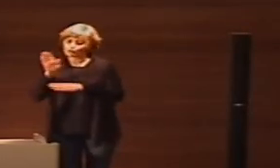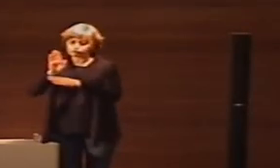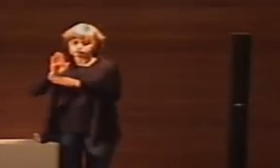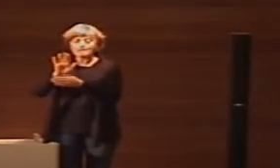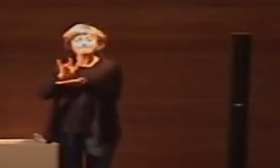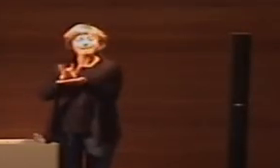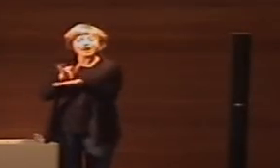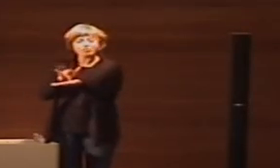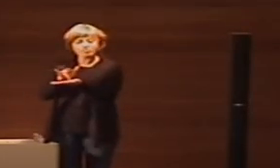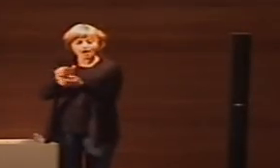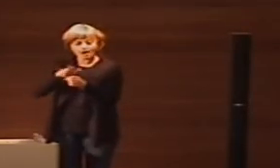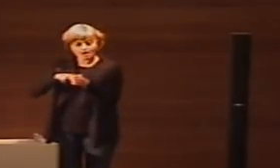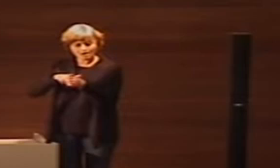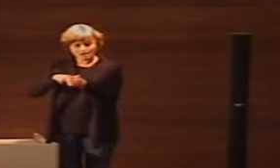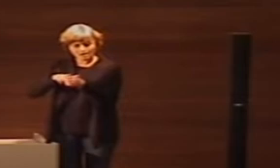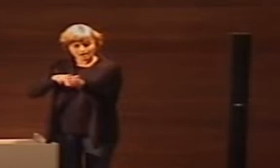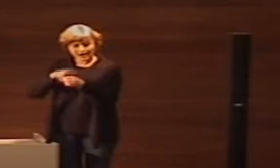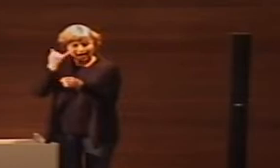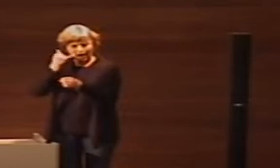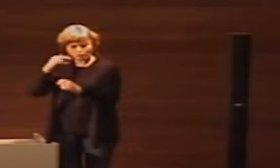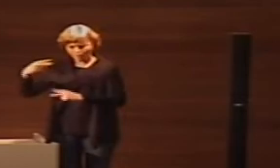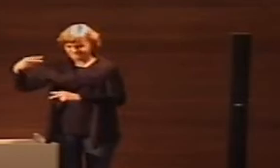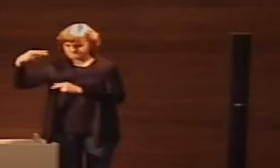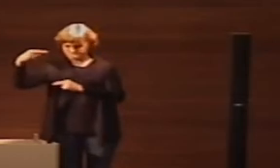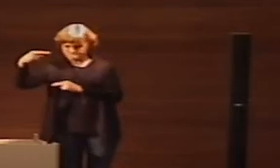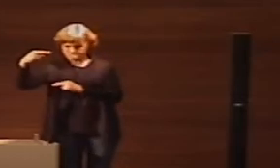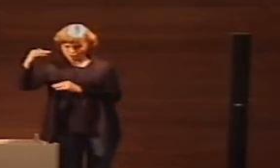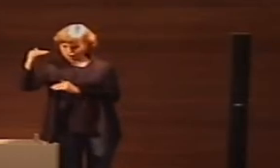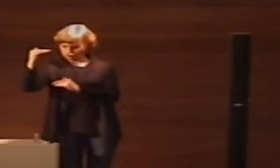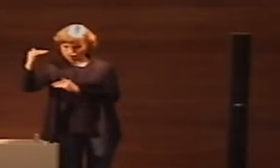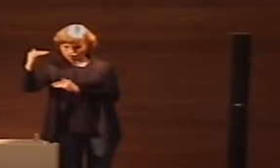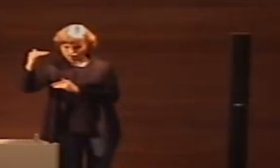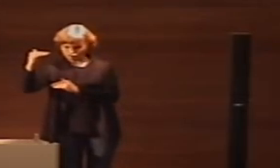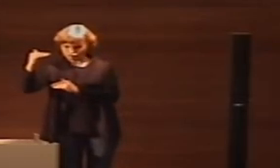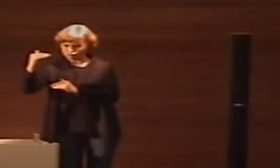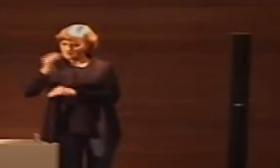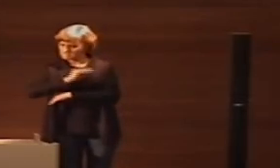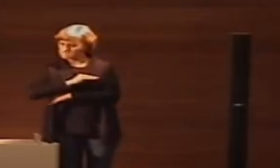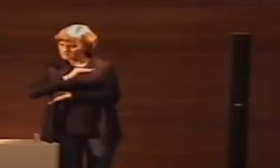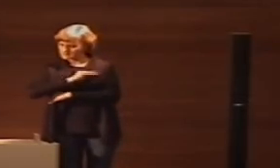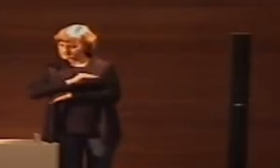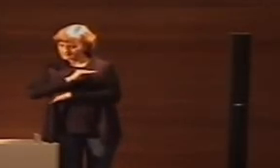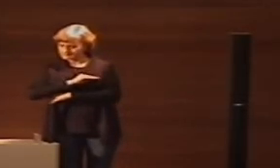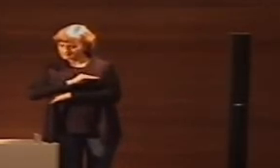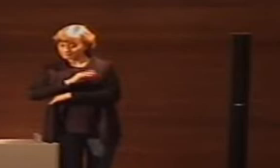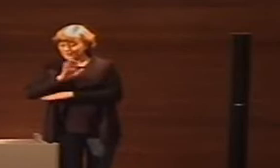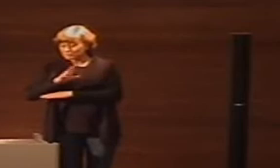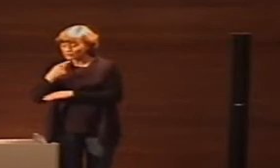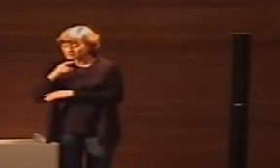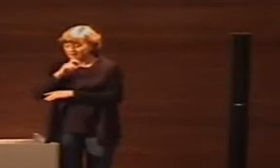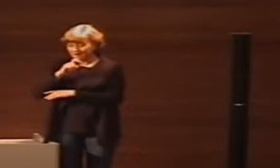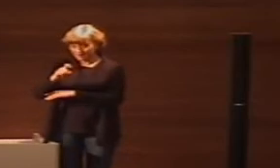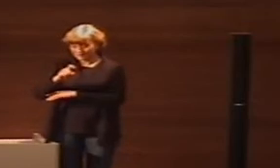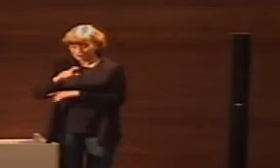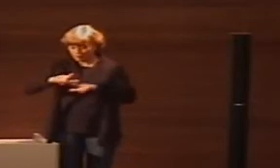¿no? El tramo azul es muy importante. Pero hay que decir que estos son plantas,